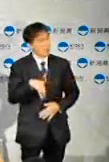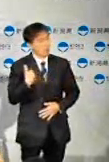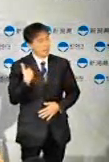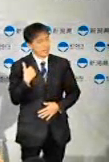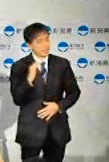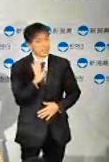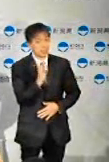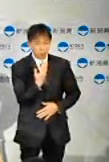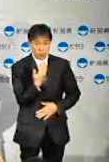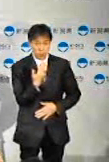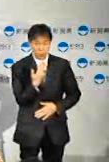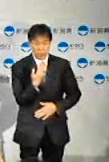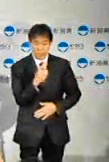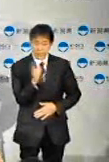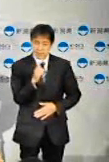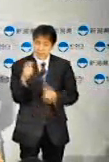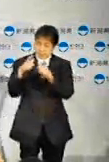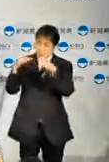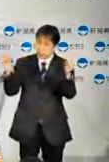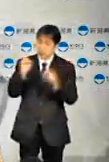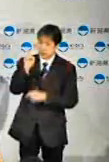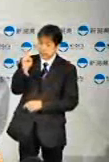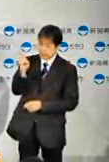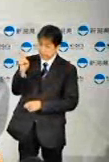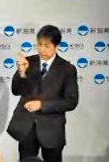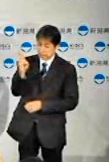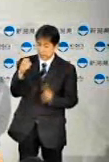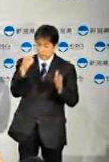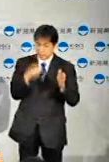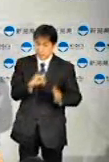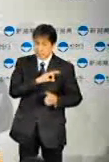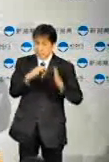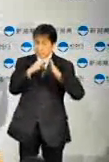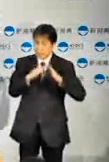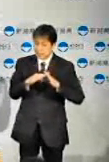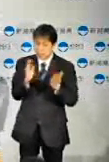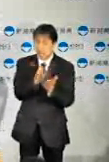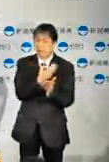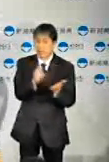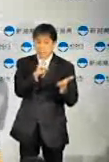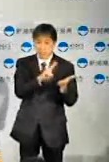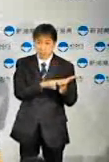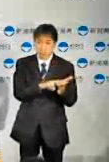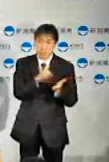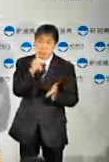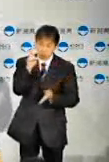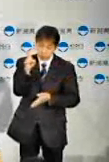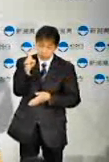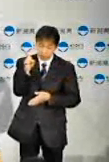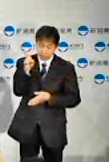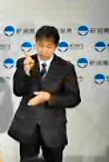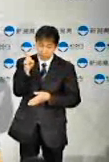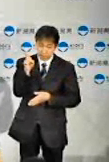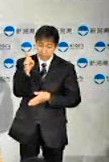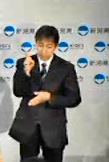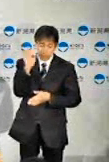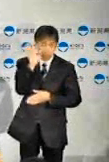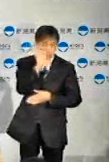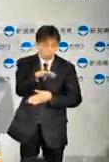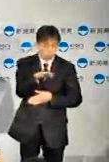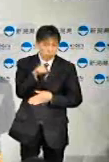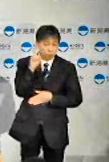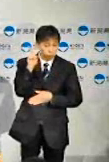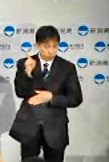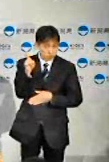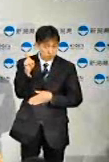ども、何らか国が規制委員会が判断されるとすれば、それは今後しっか